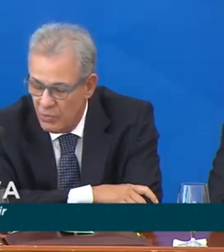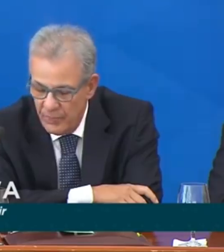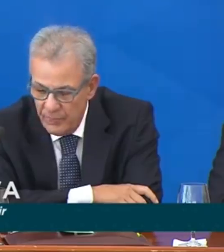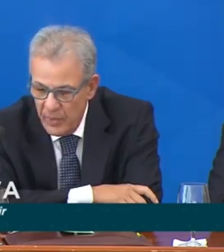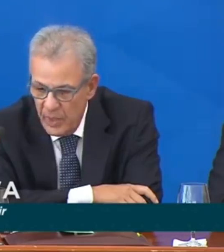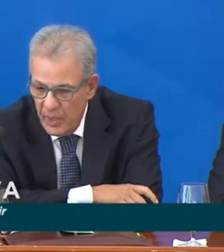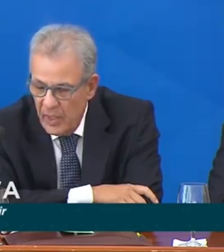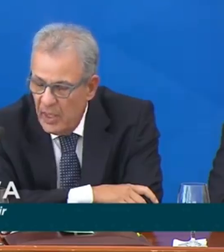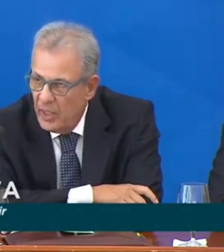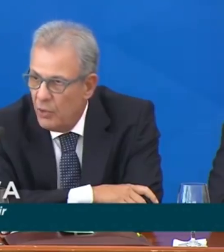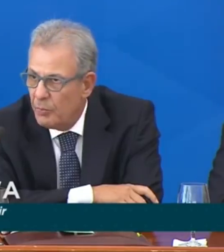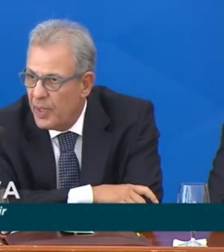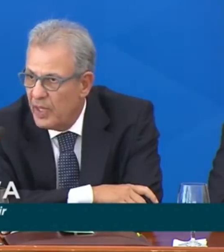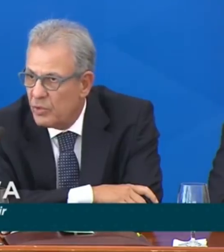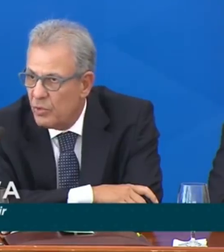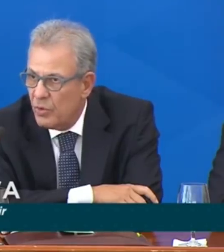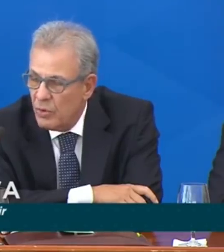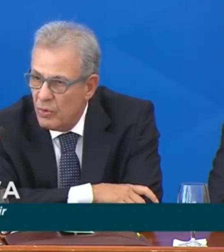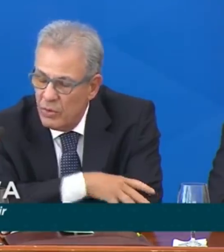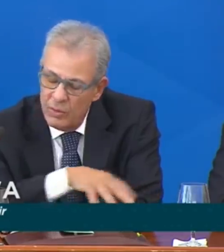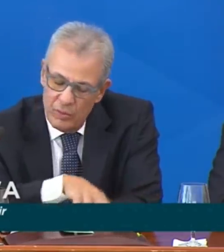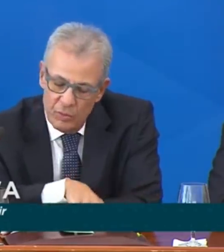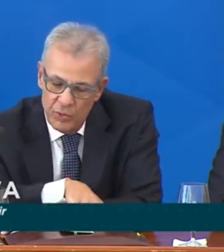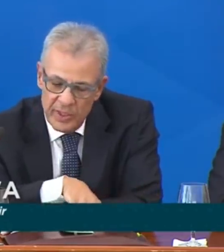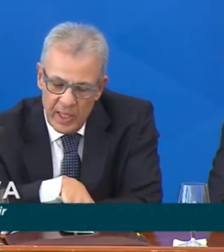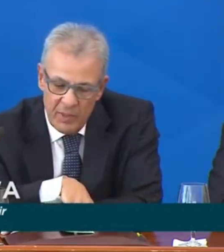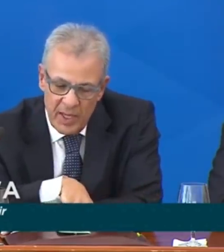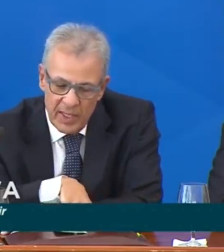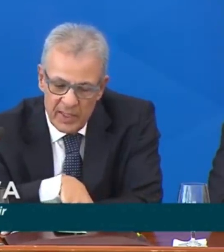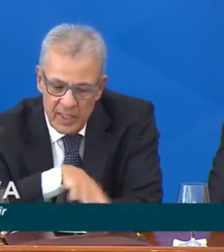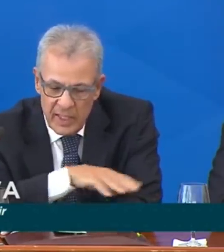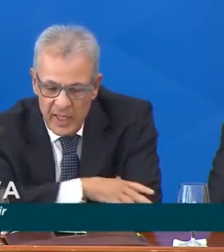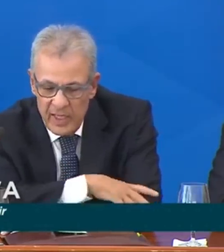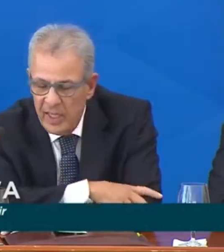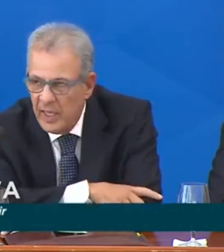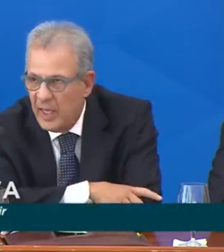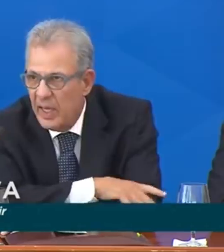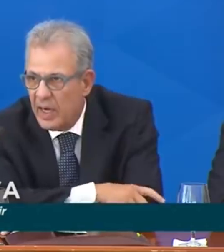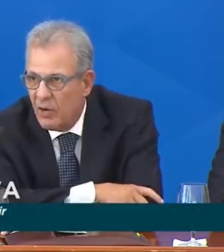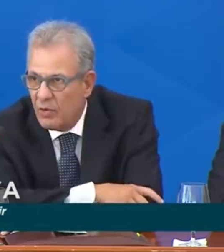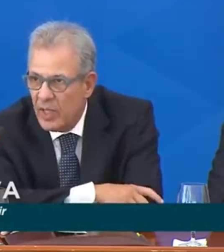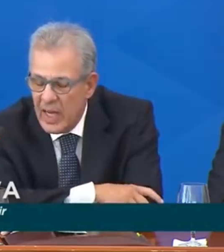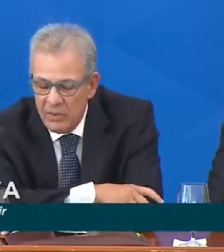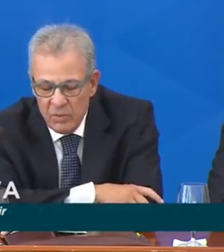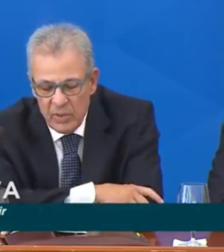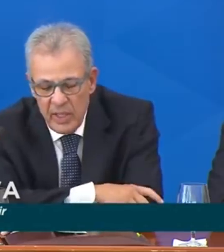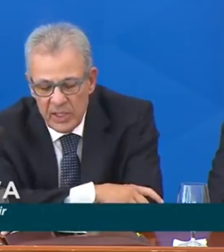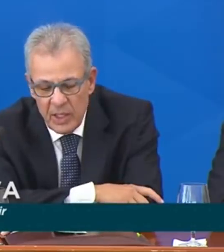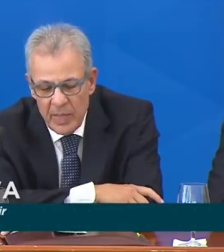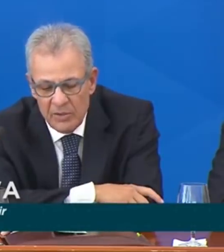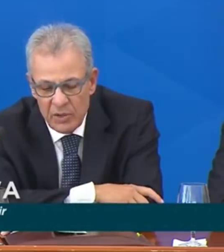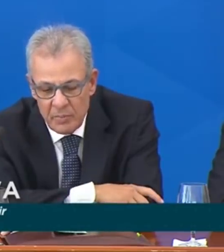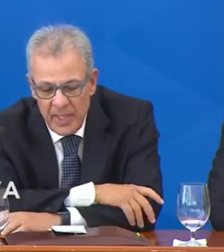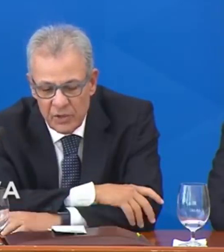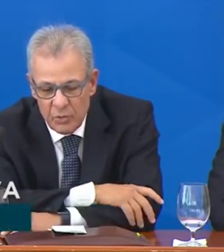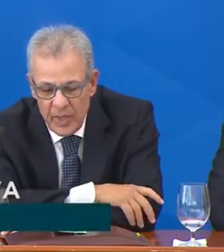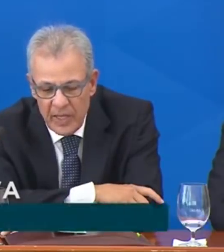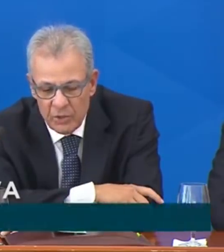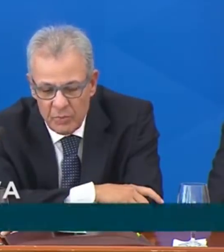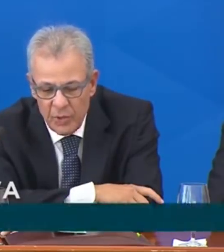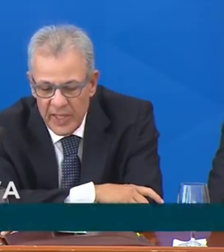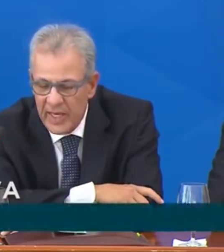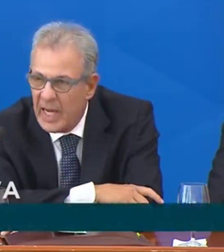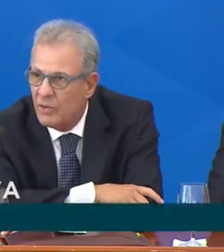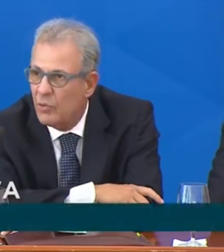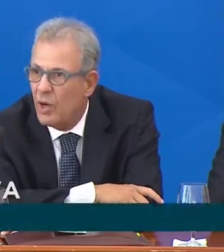16%. E o preço do ICMS, ele é calculado, é chamado de preço